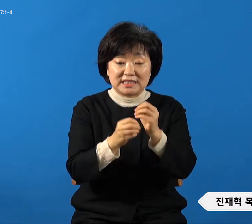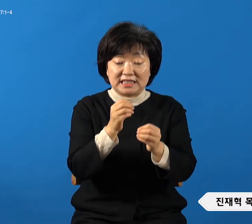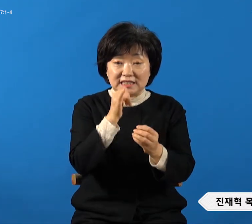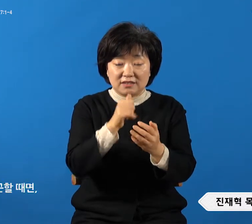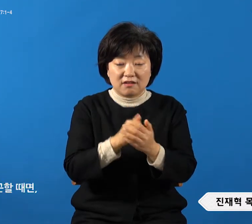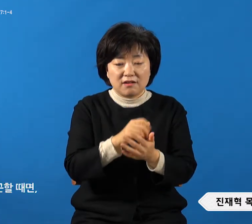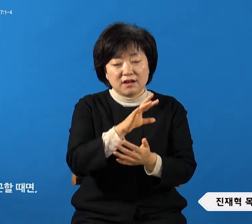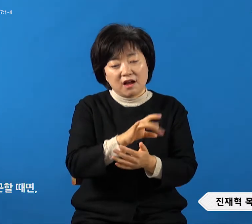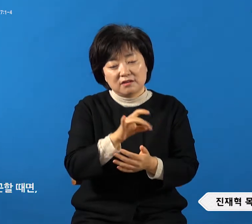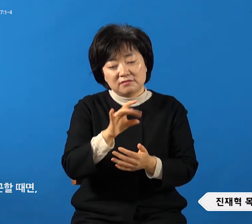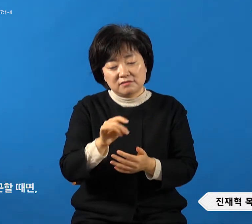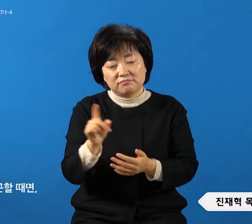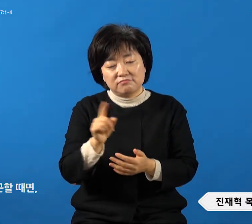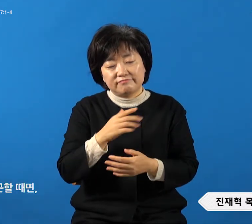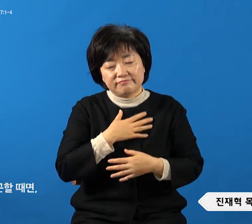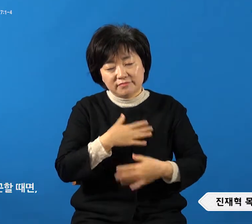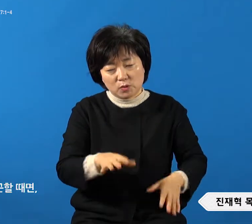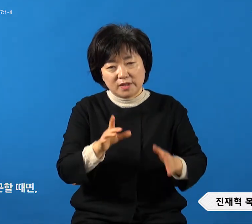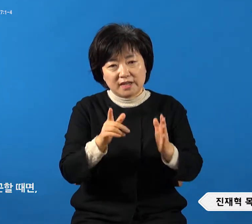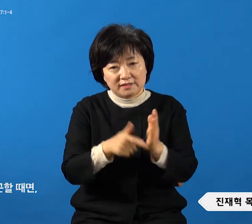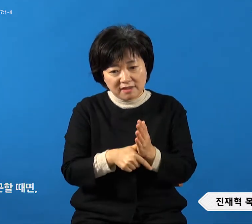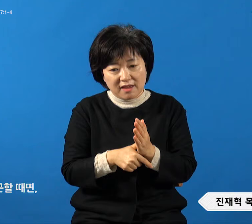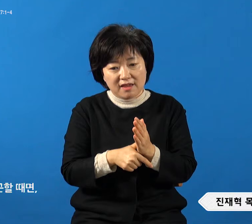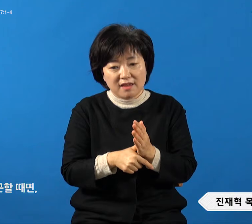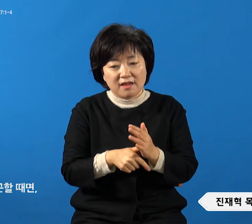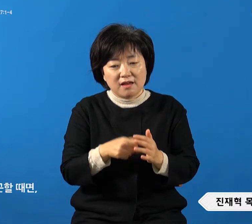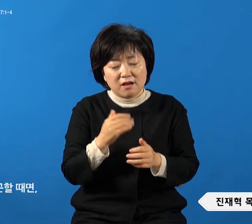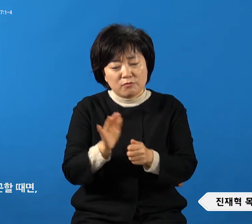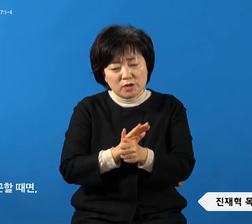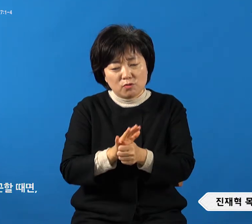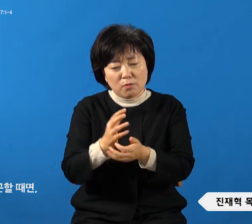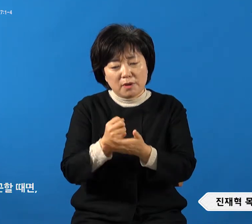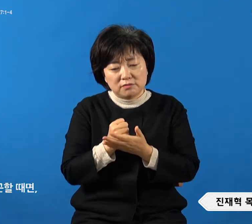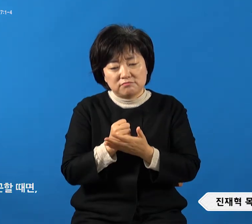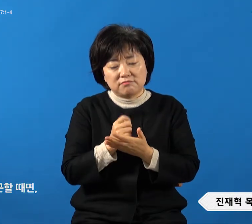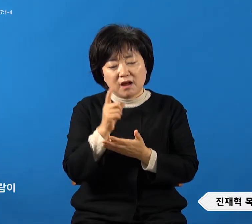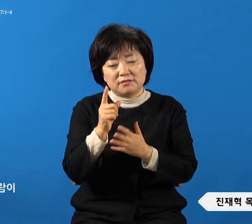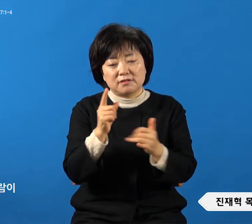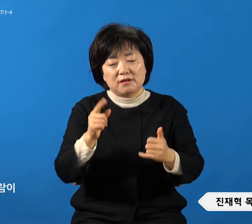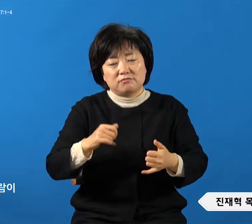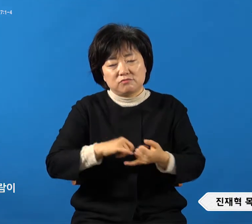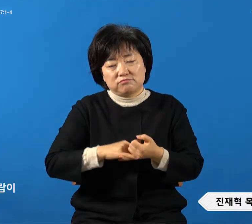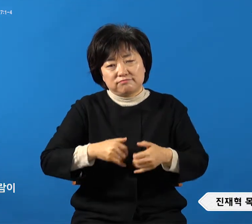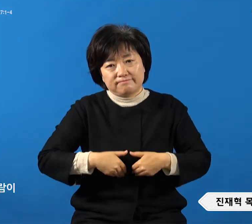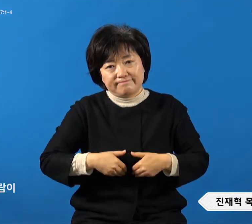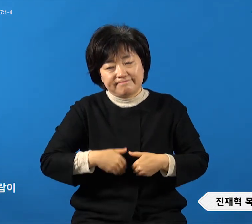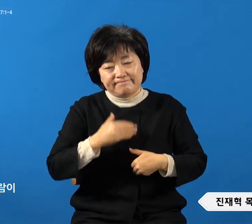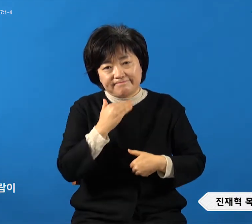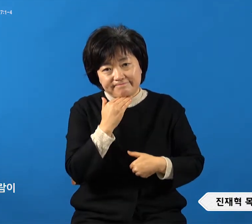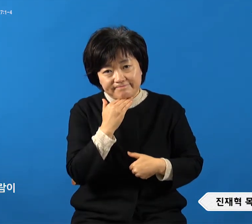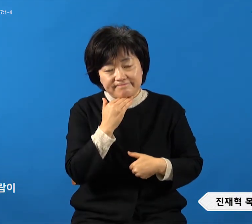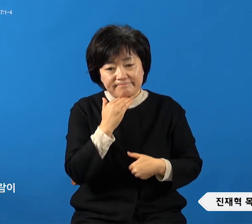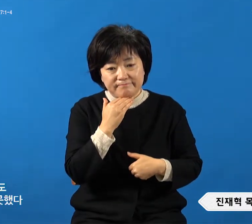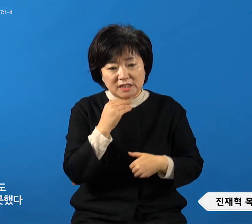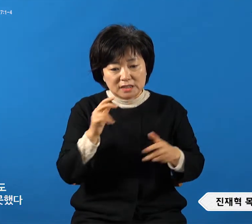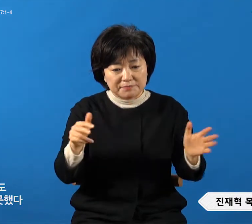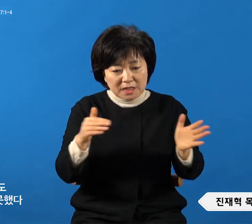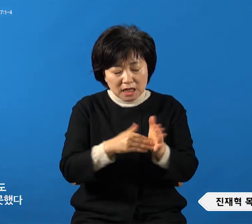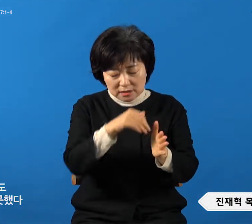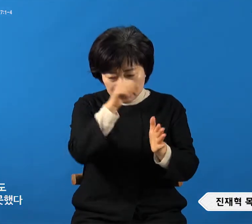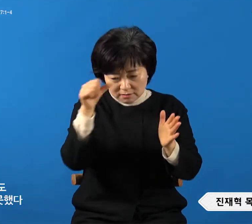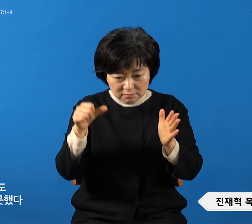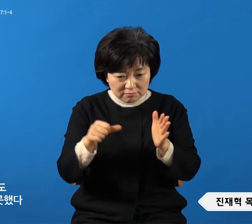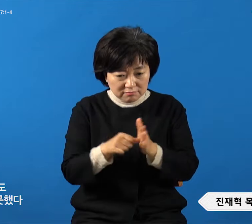가끔 몹시도 피곤할 때면 기대어 울고 위로받을 한 사람이 갖고 싶어진다. 나는 생후 한